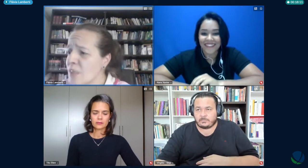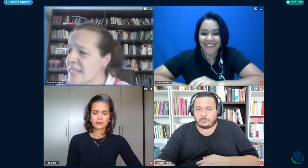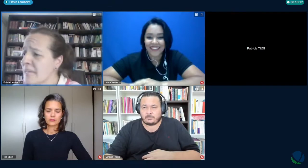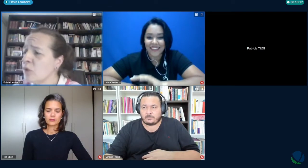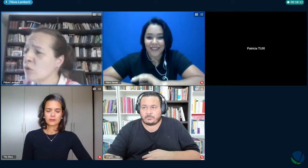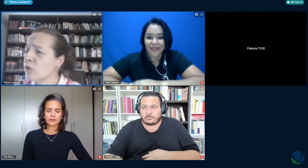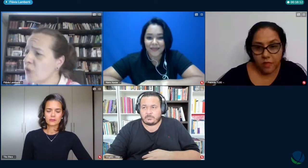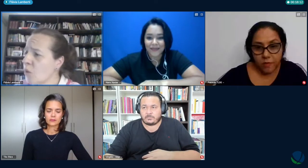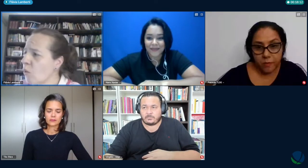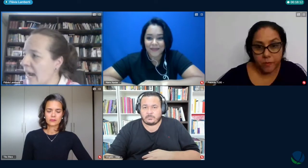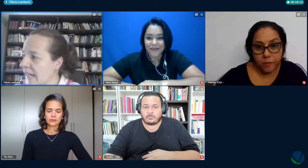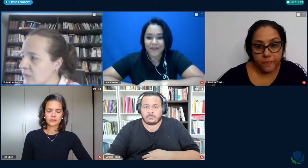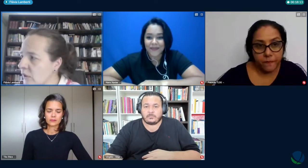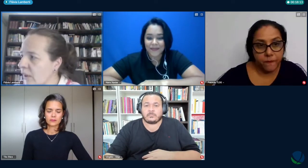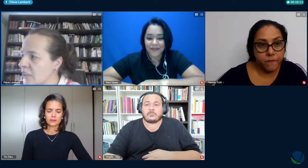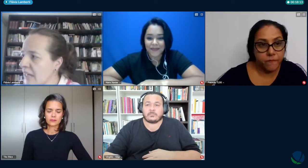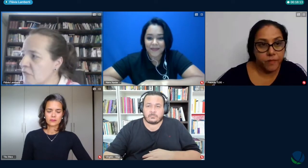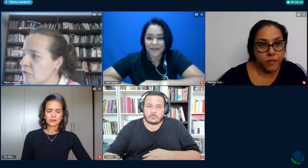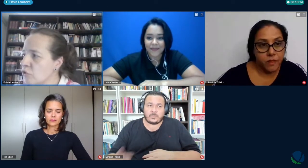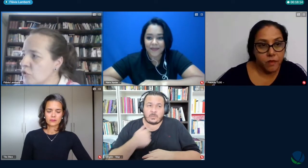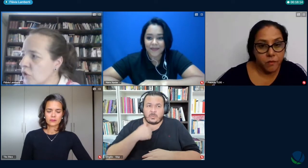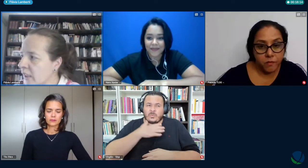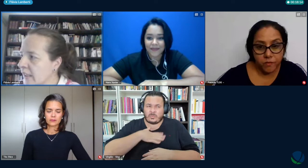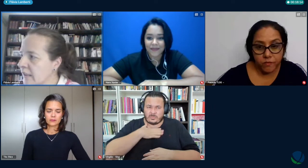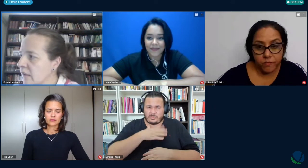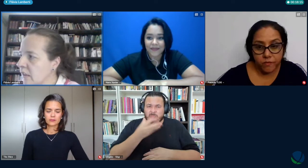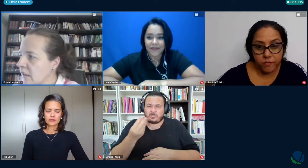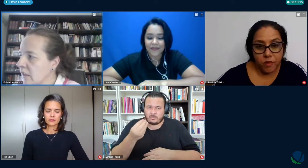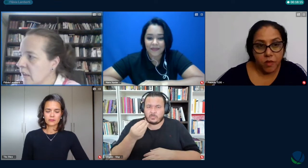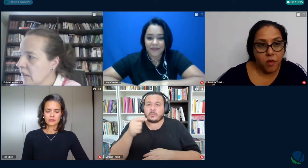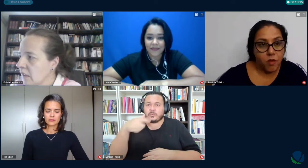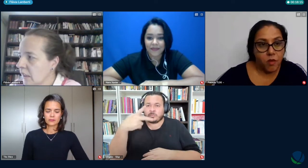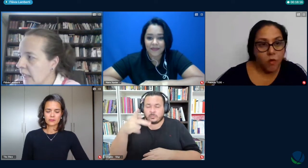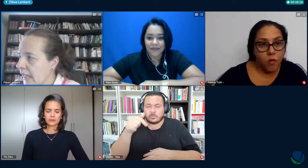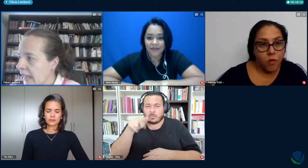Mas eu gostei muito do seu quadro, eu acho que ele funciona.